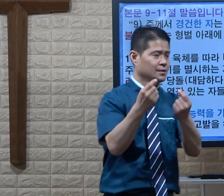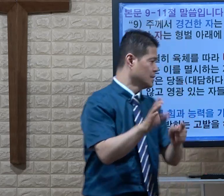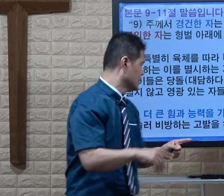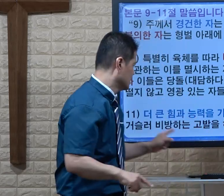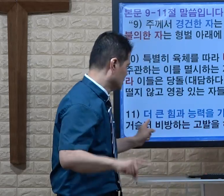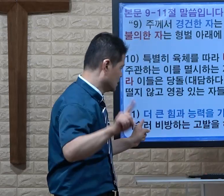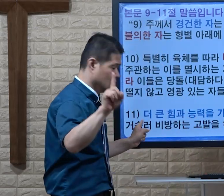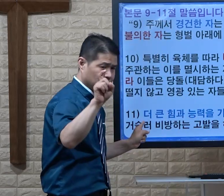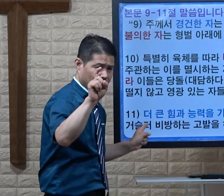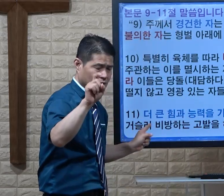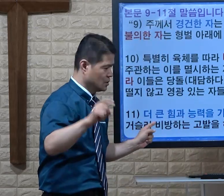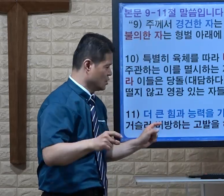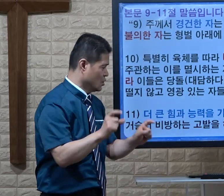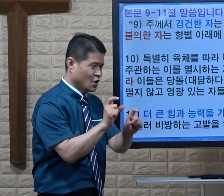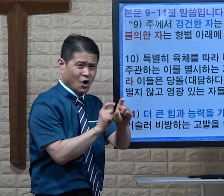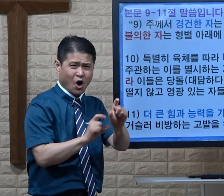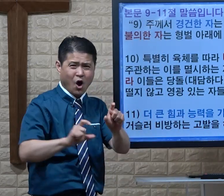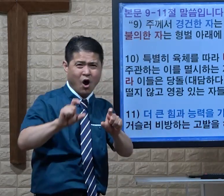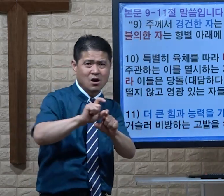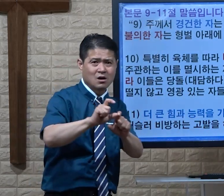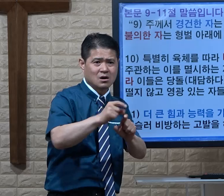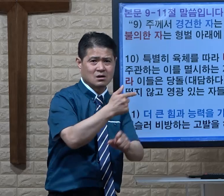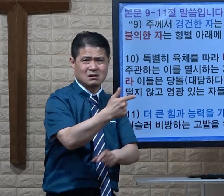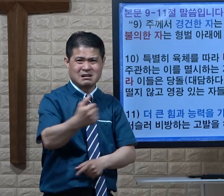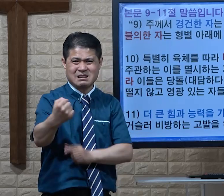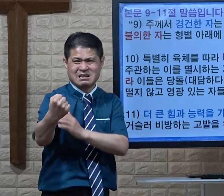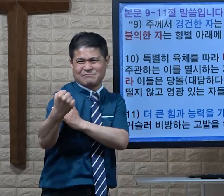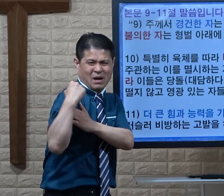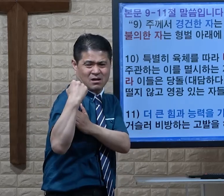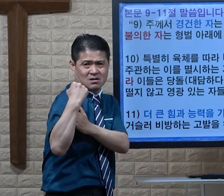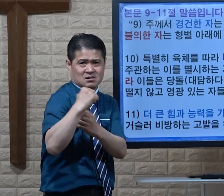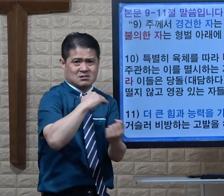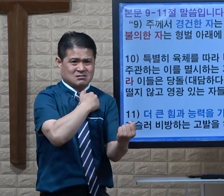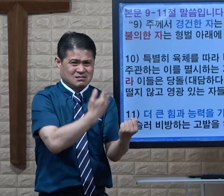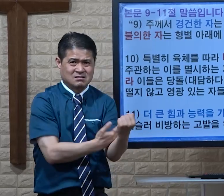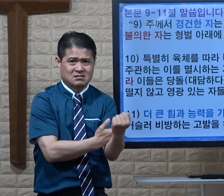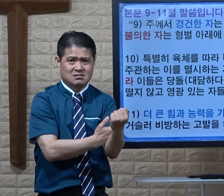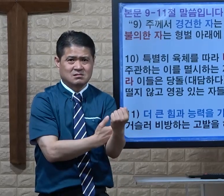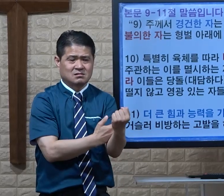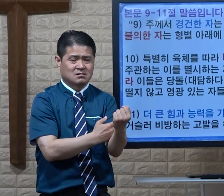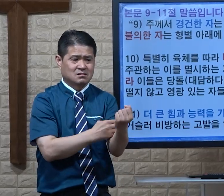비방을 여러분들도 또한 하지 마시길 바랍니다. 또한 11절에 더 큰 힘과